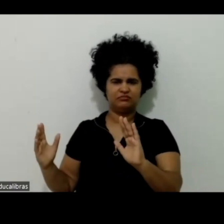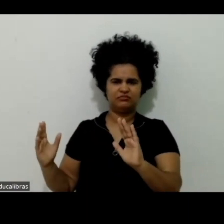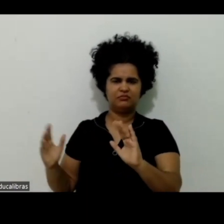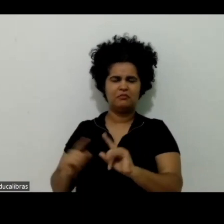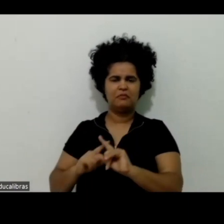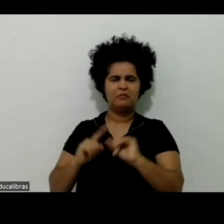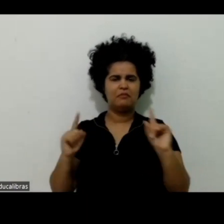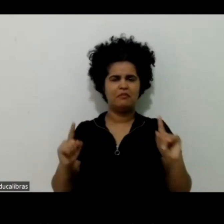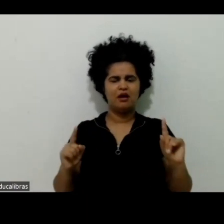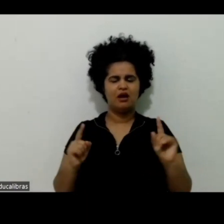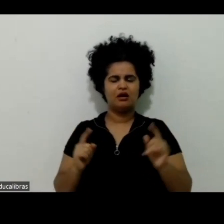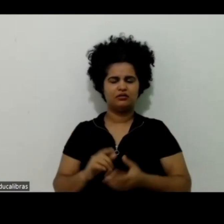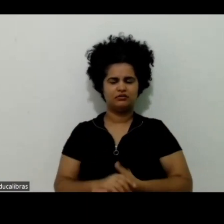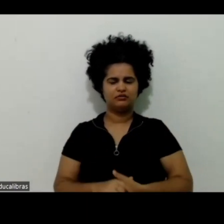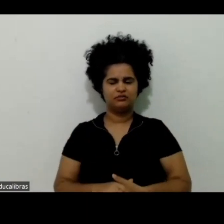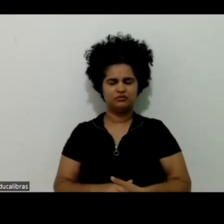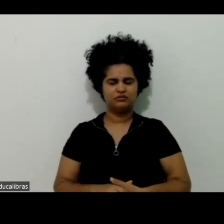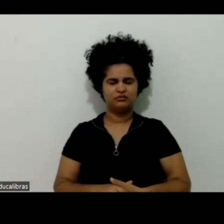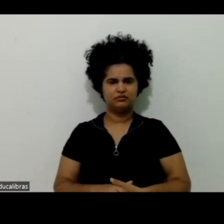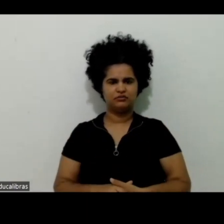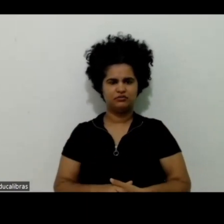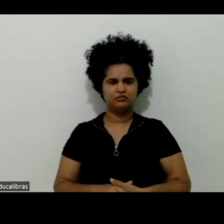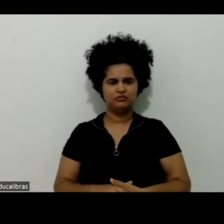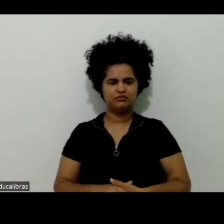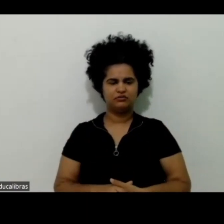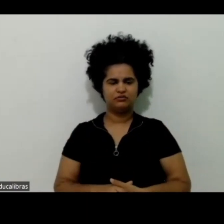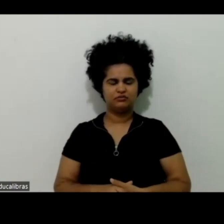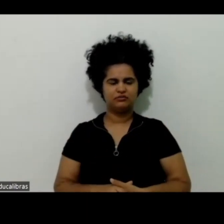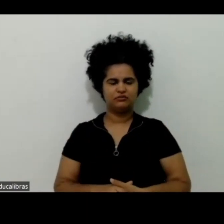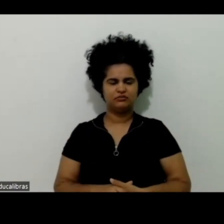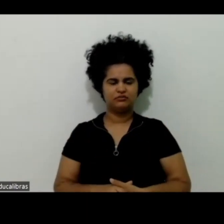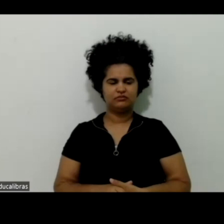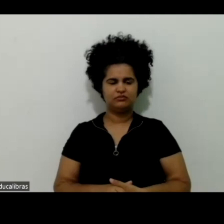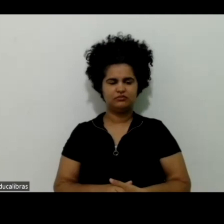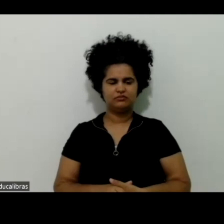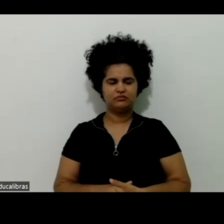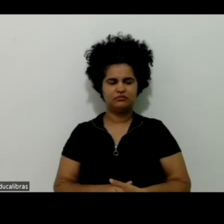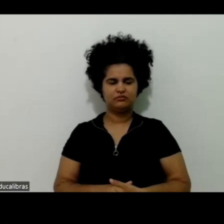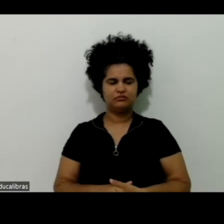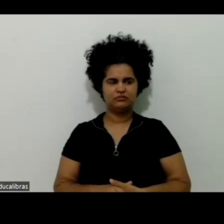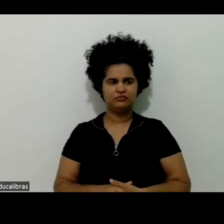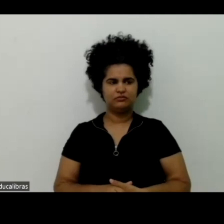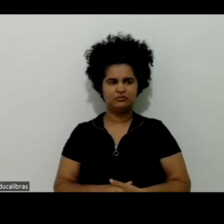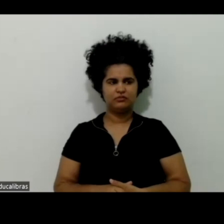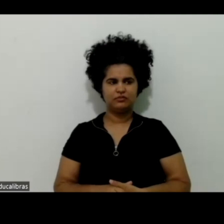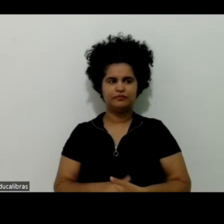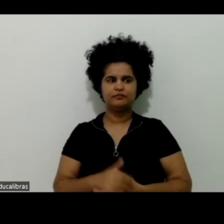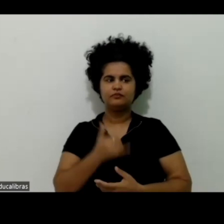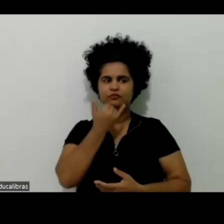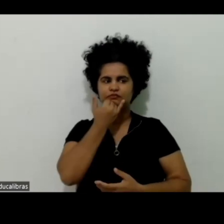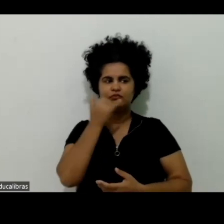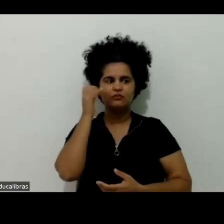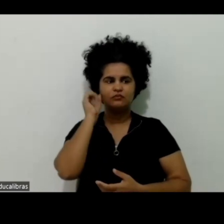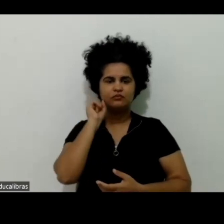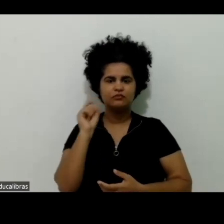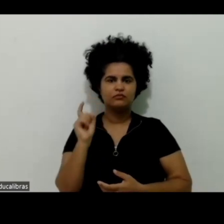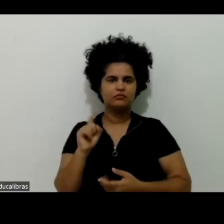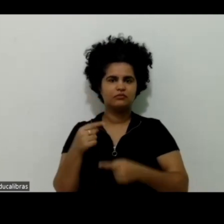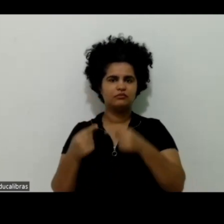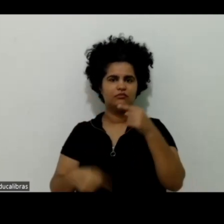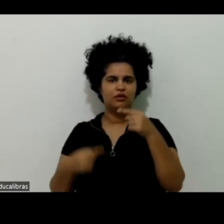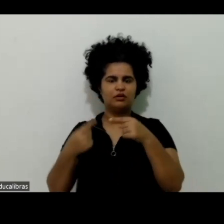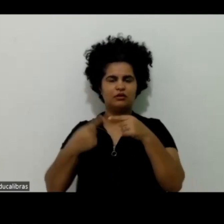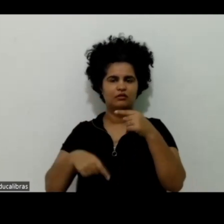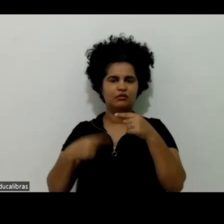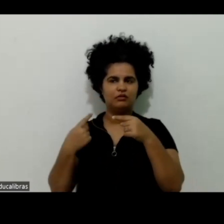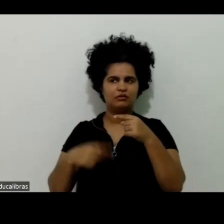o que a gente vem sendo no último período, sobretudo, né, a partir da ascensão da extrema-direita no poder, é um avanço